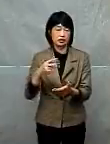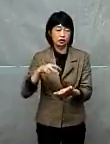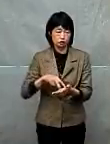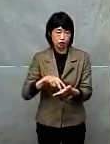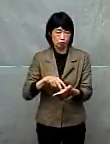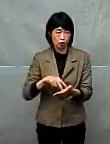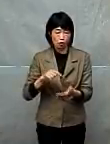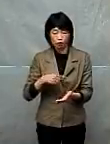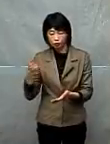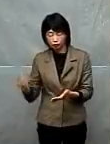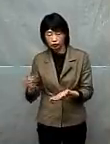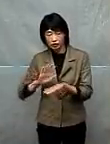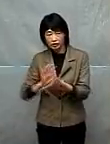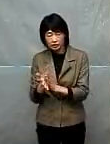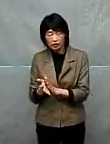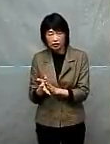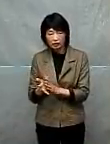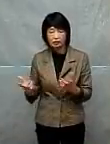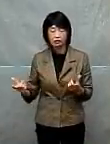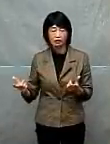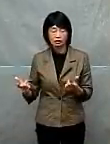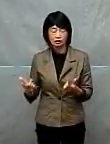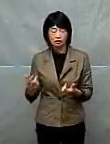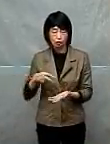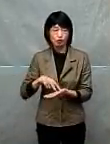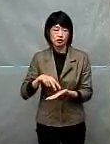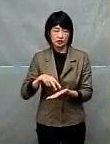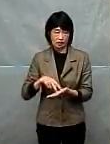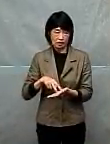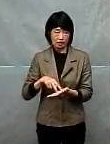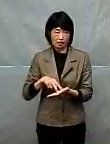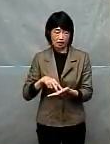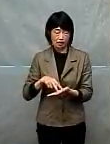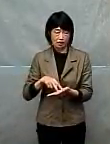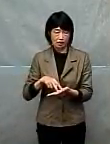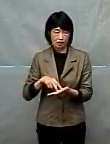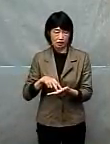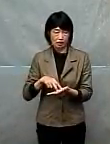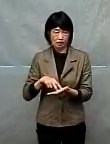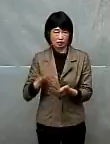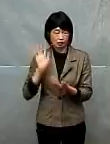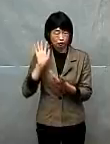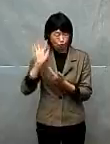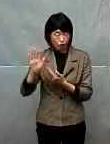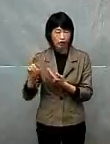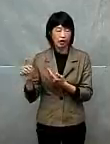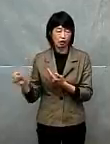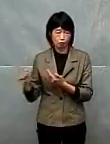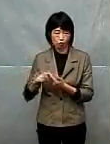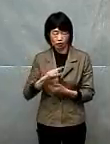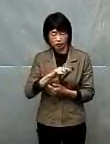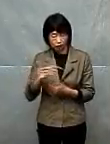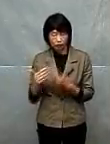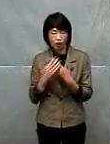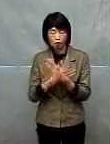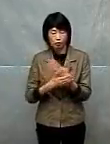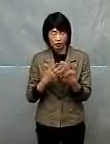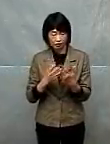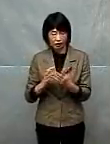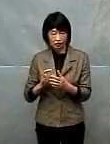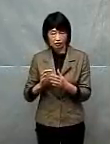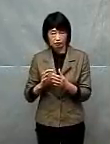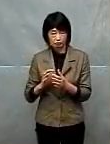ることに変わりはございませんので、本当に新潟県さんとはいろいろな面で連携をしてきました